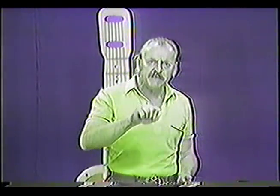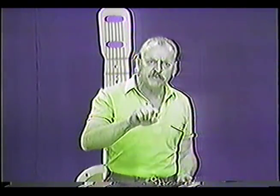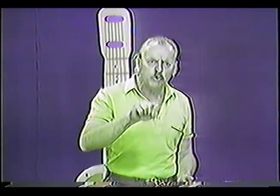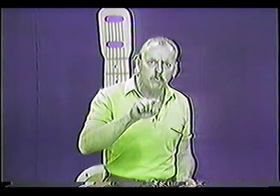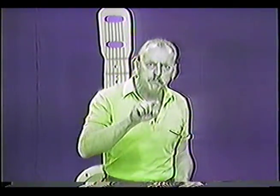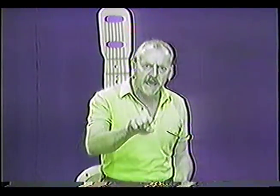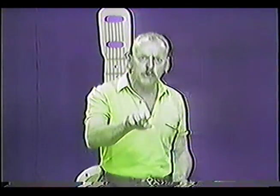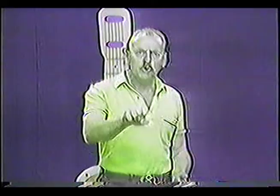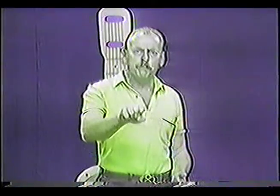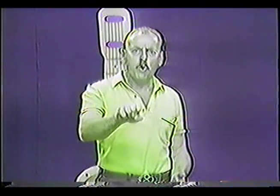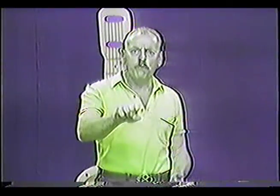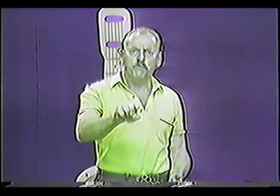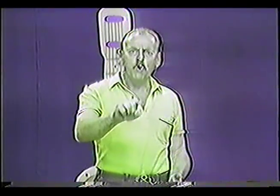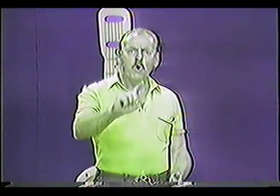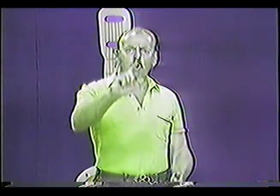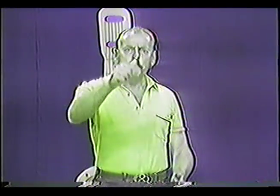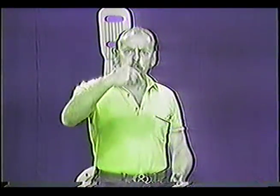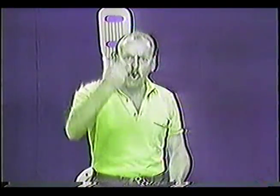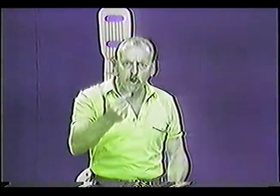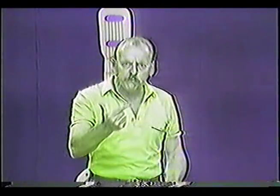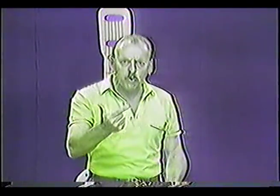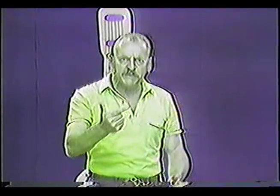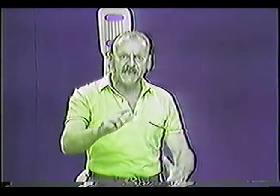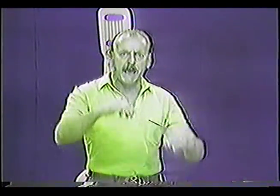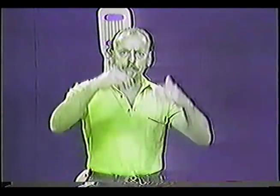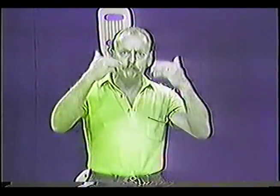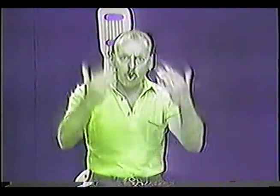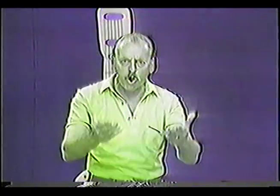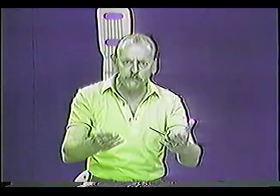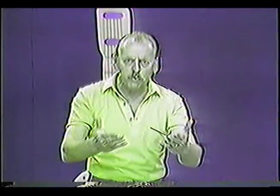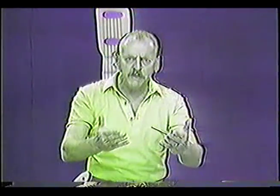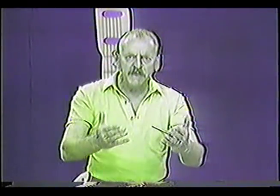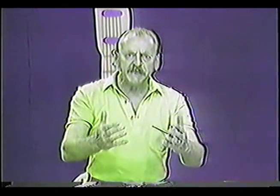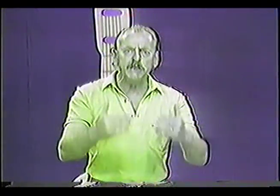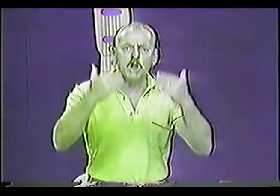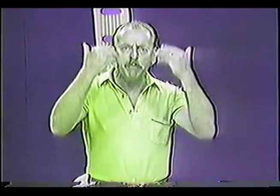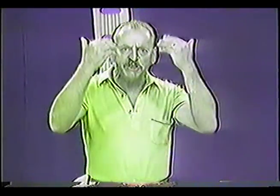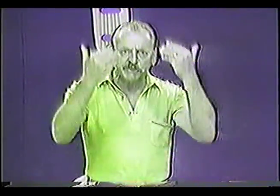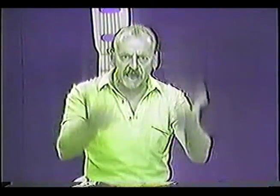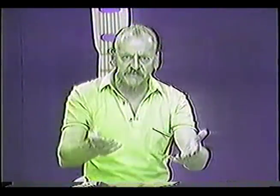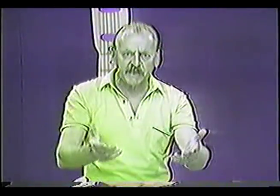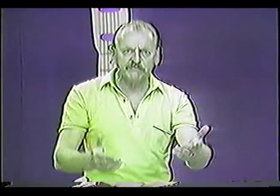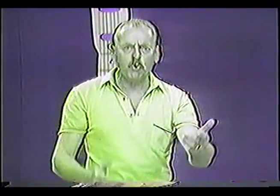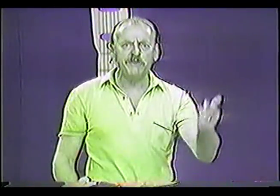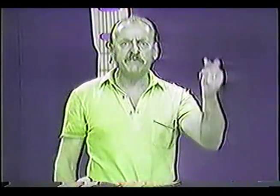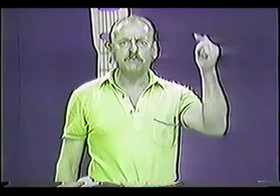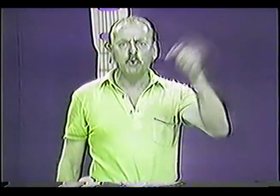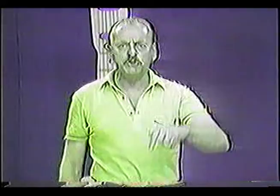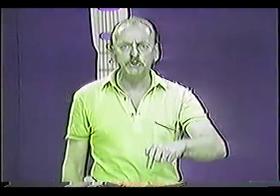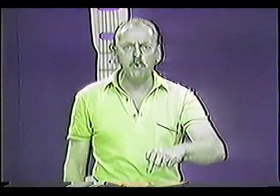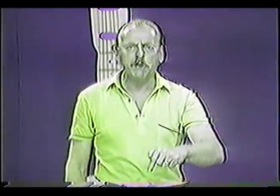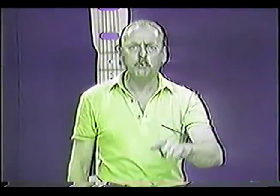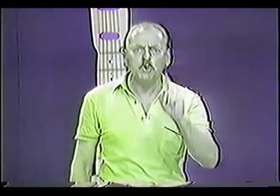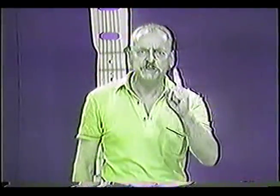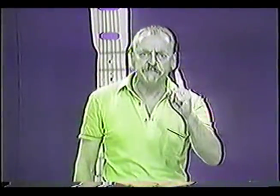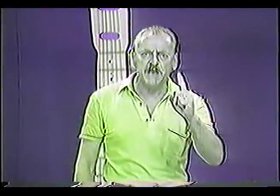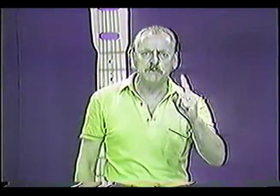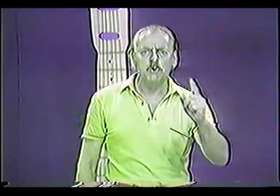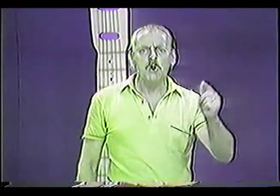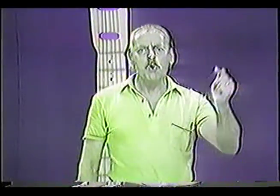presença no meio do povo. O povo que é povo, que não esquece as coisas, continua cultivando. O